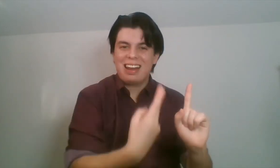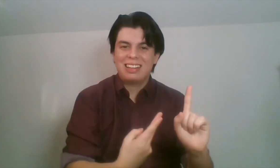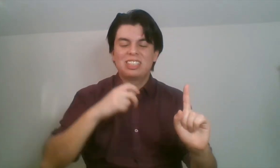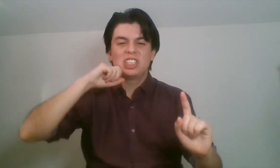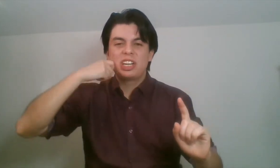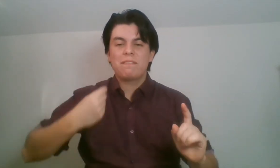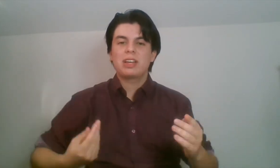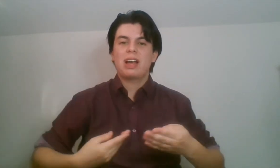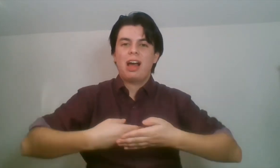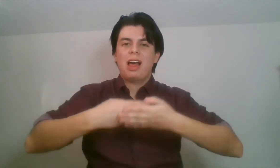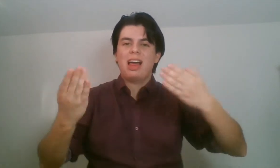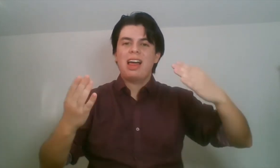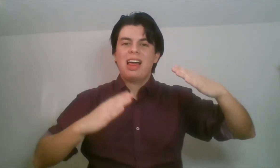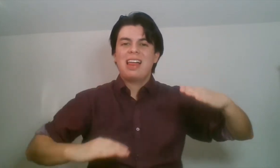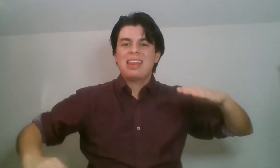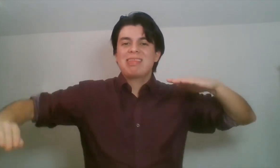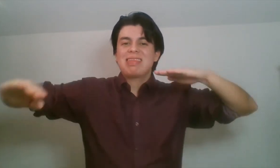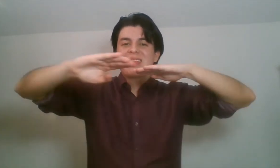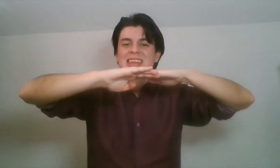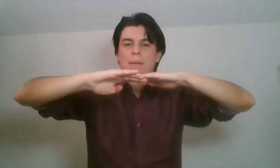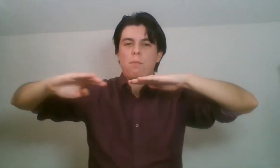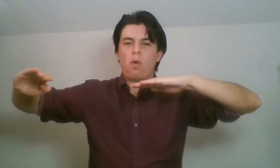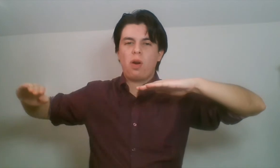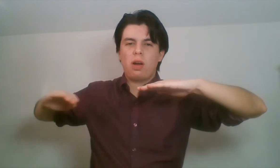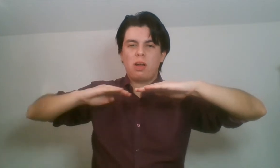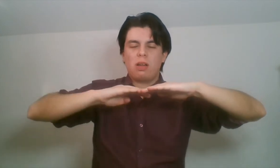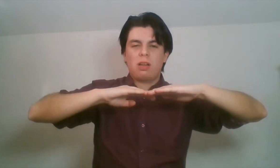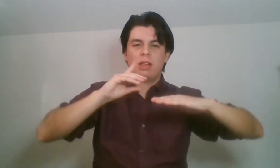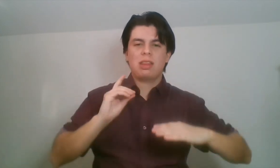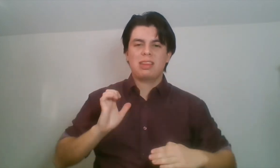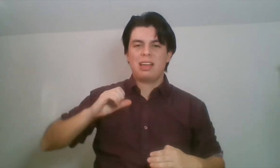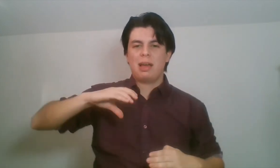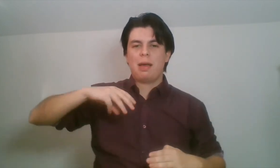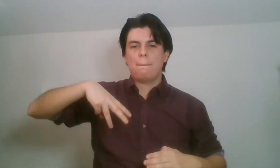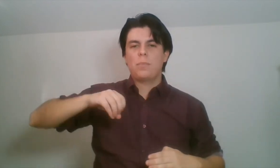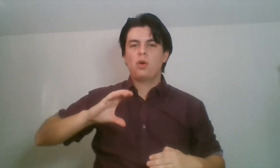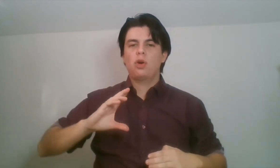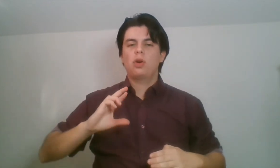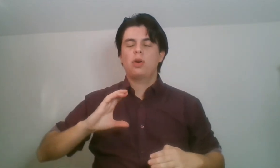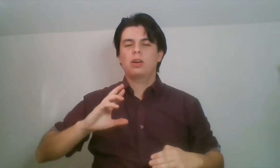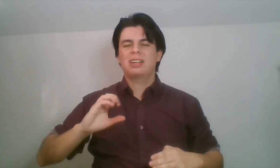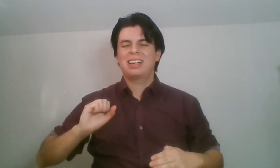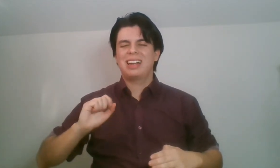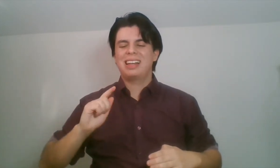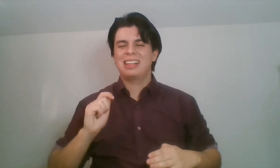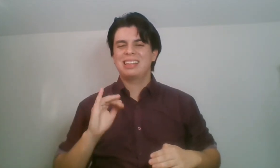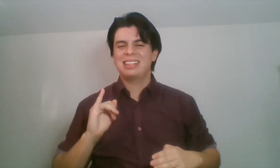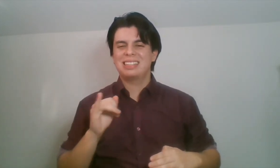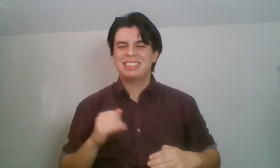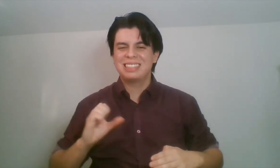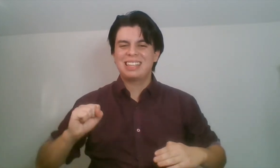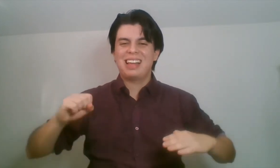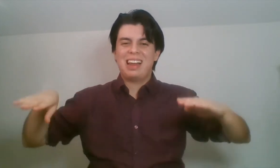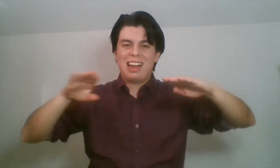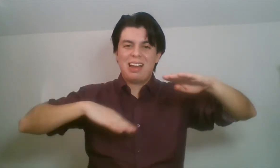experiencia también más cercana con el artista. Uh-huh. Y eso también significa democratizar los espacios. Entonces, cuando hablamos